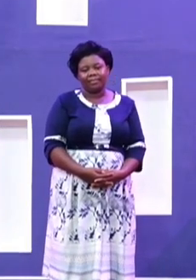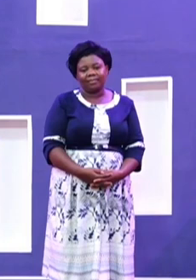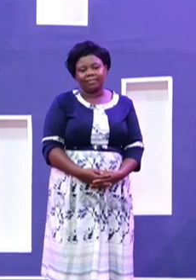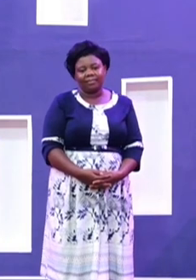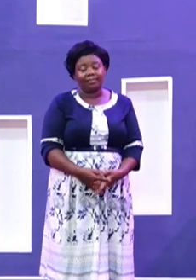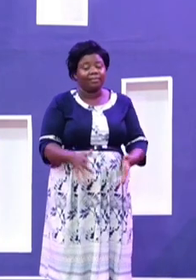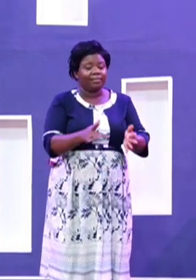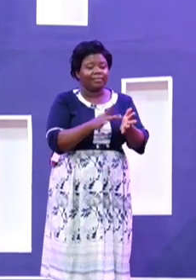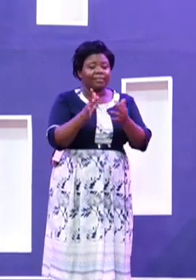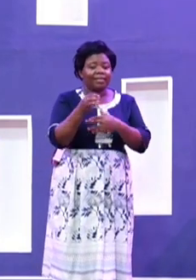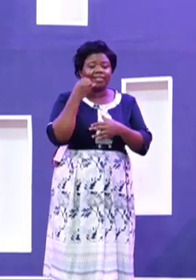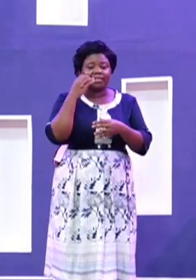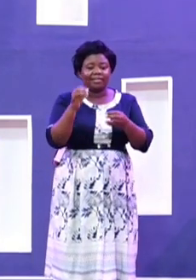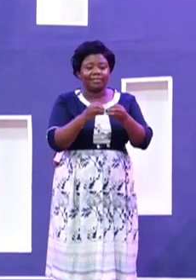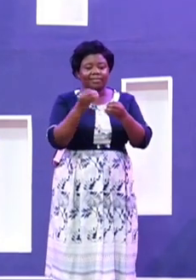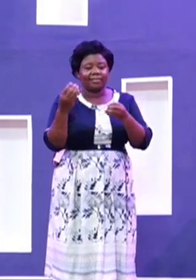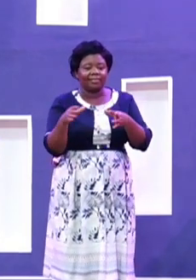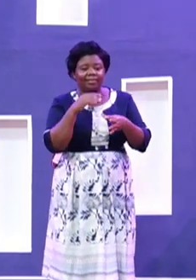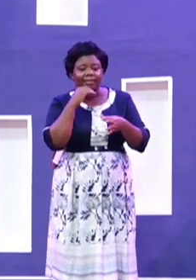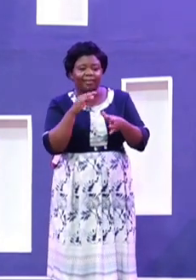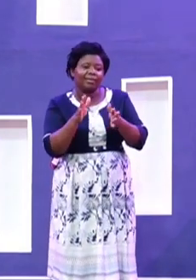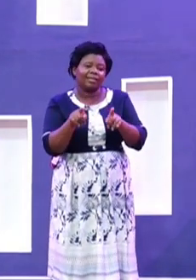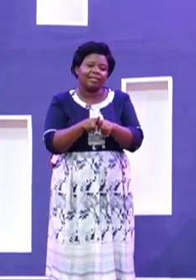omwana w'omuntu kandi ali mwana wa Ruhanga.